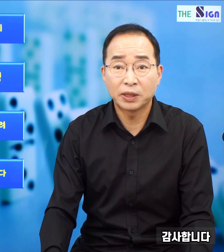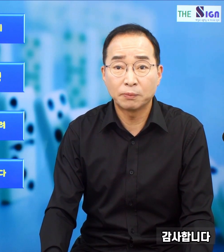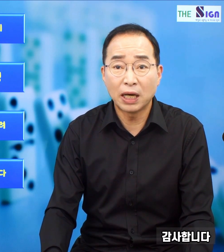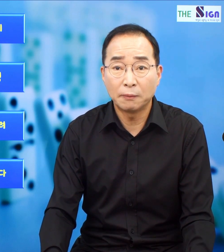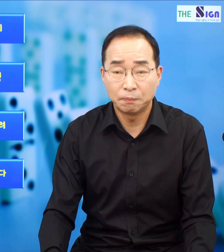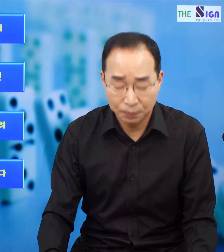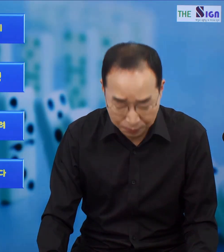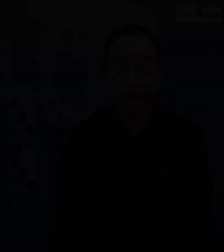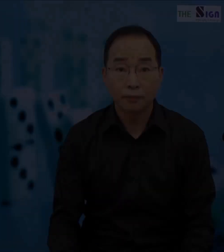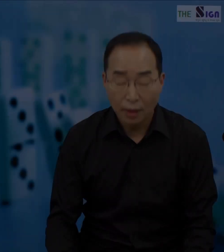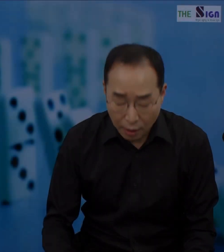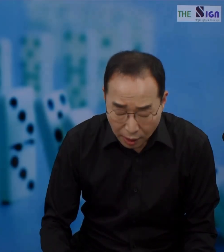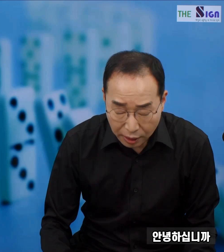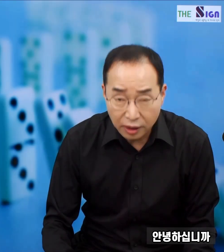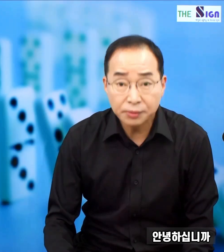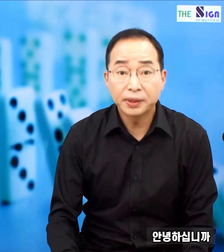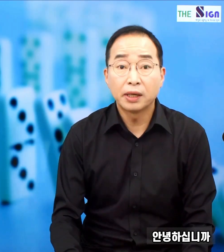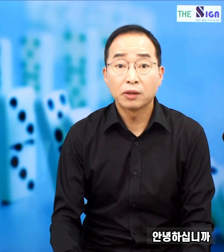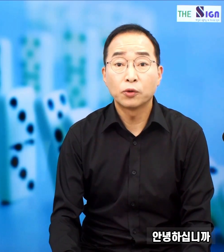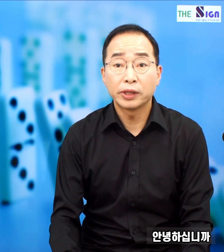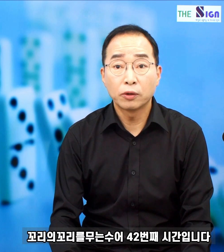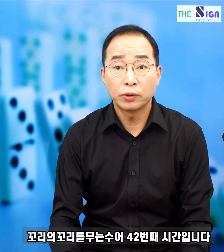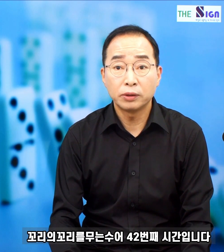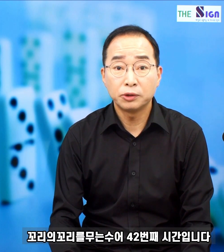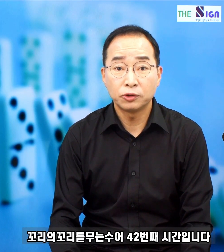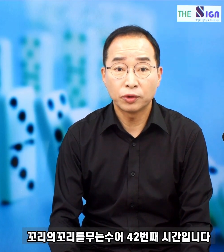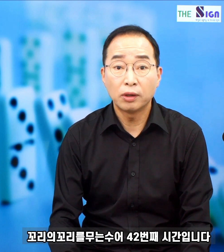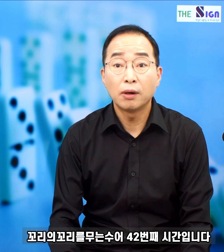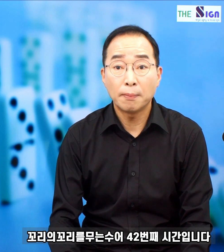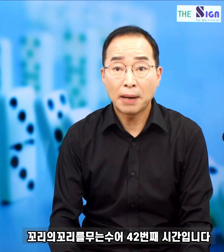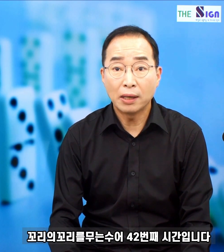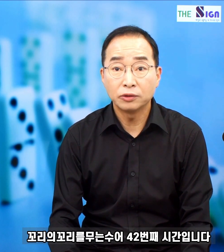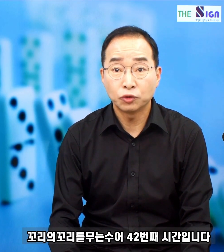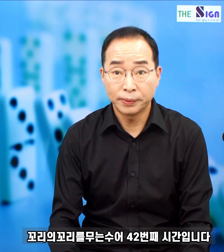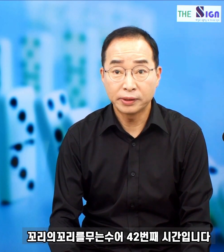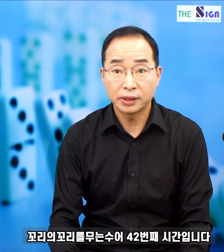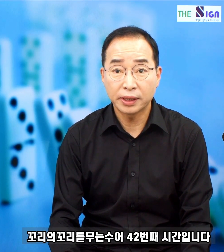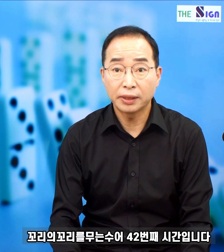감사합니다. 안녕하십니까. 꼬리에 꼬리를 무는 수어 42번째 시간입니다.